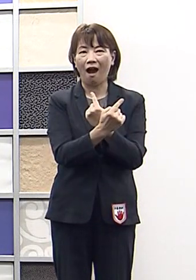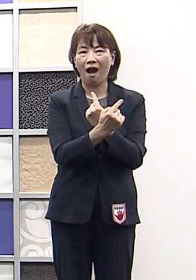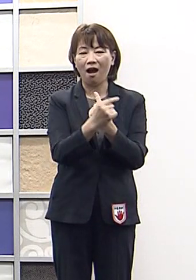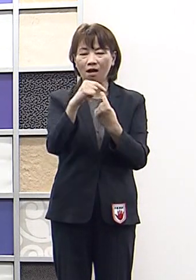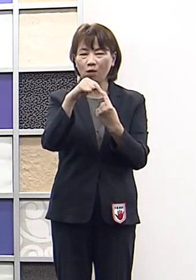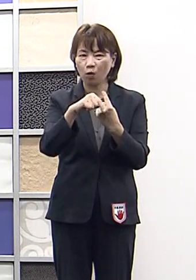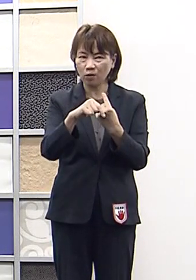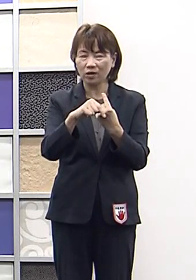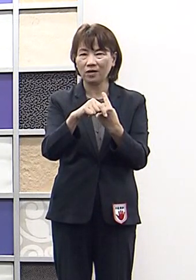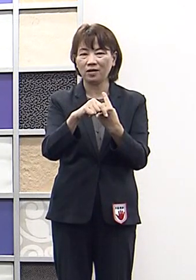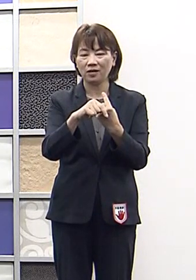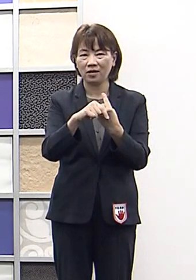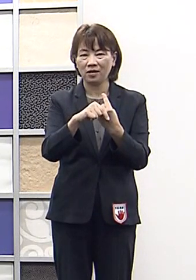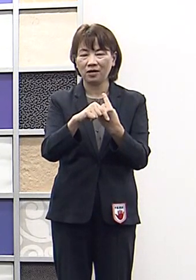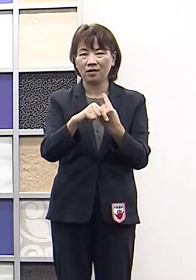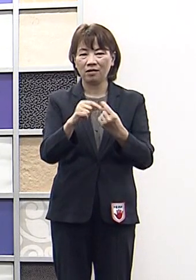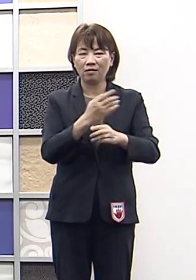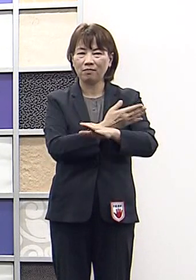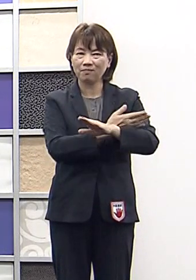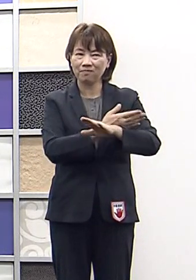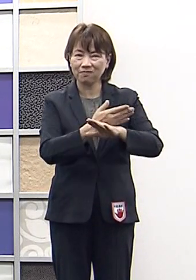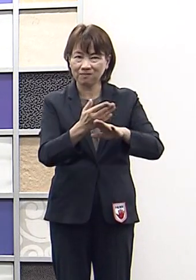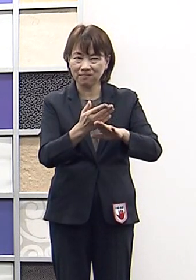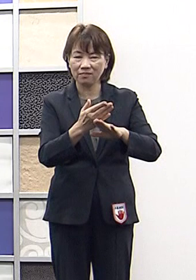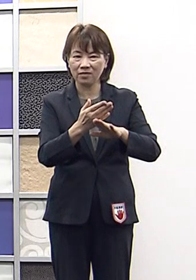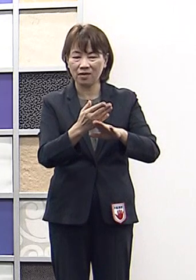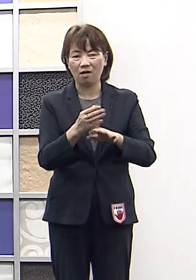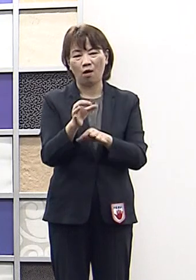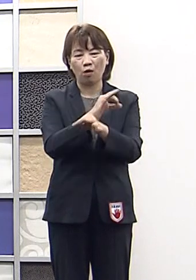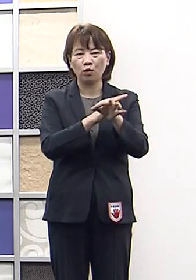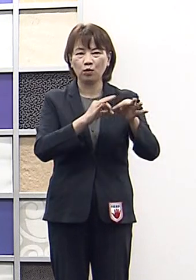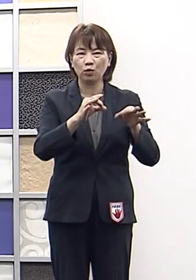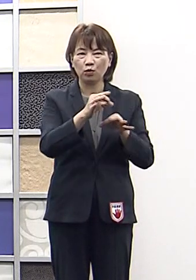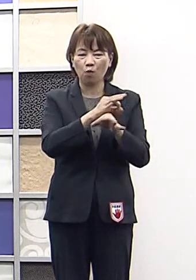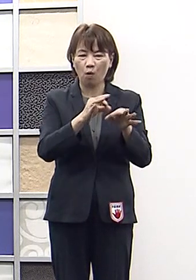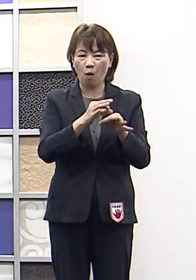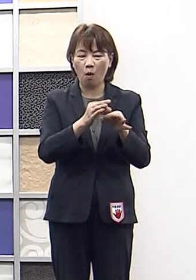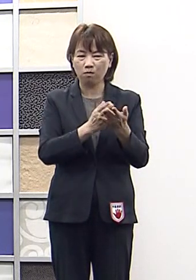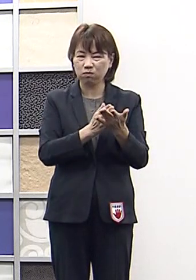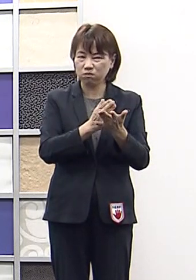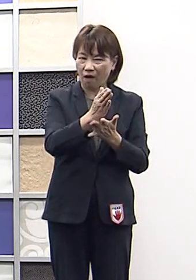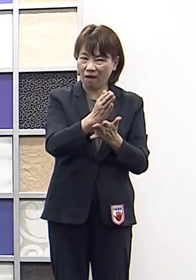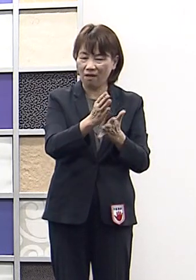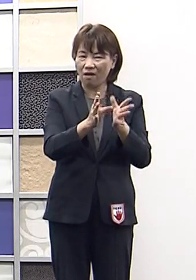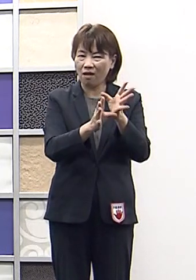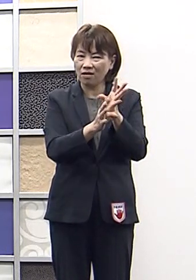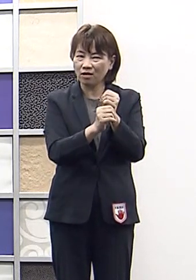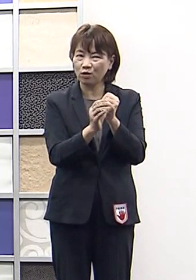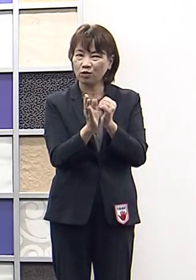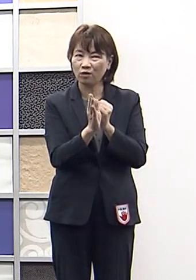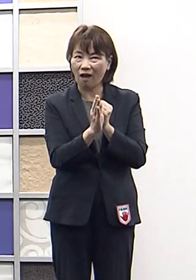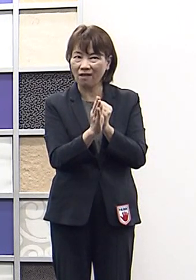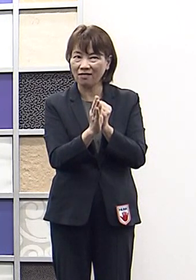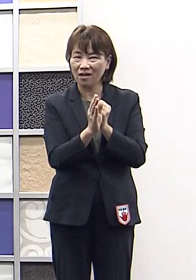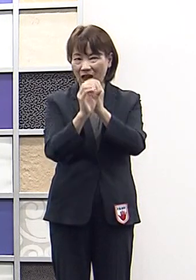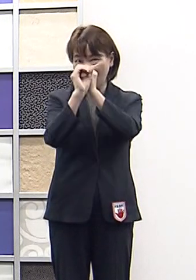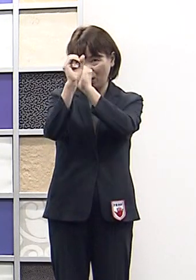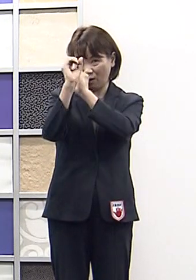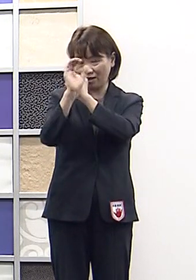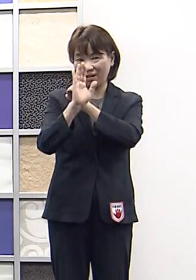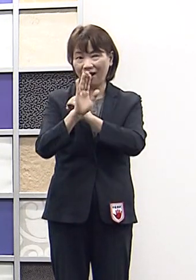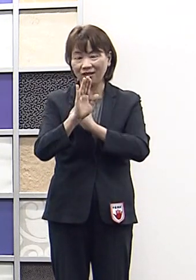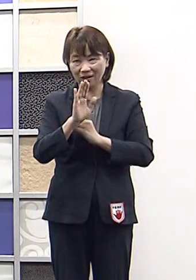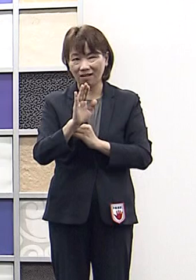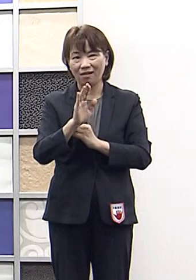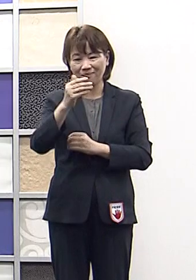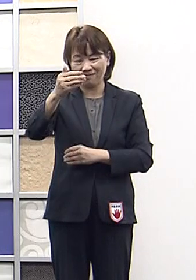例えばスケジュール、運行開業についていつ頃目指されているか、もし今現時点でお考えがありましたら合わ